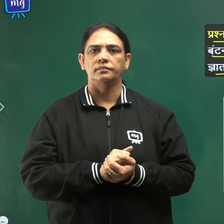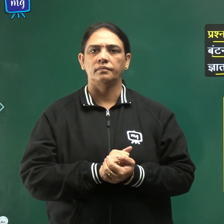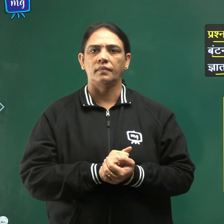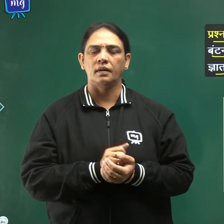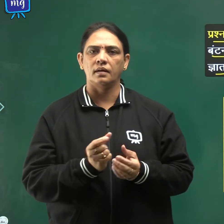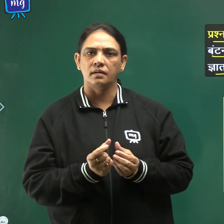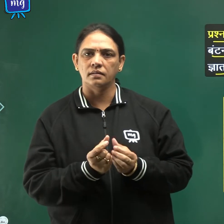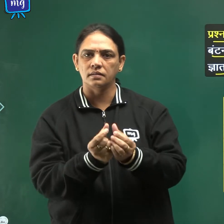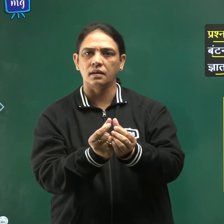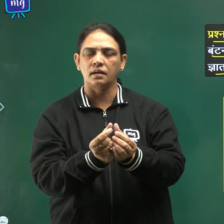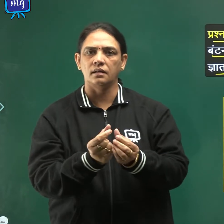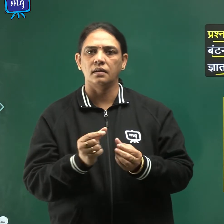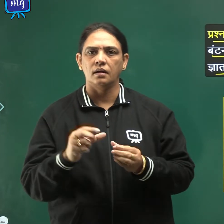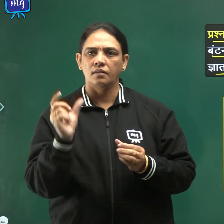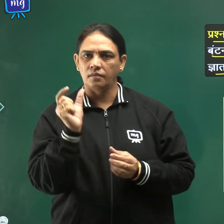संगत वर्ग